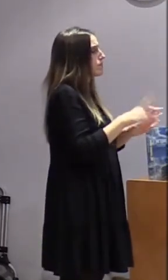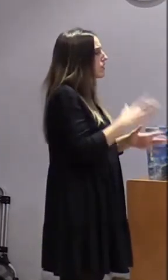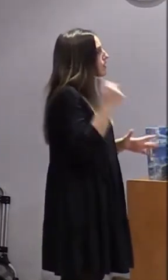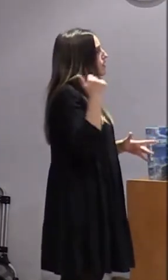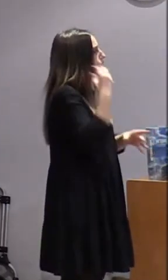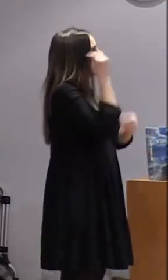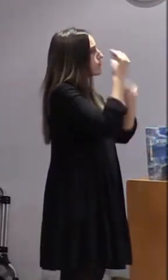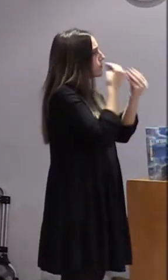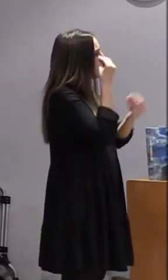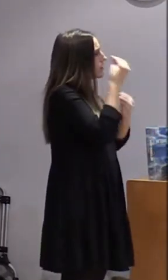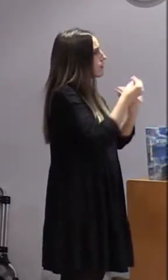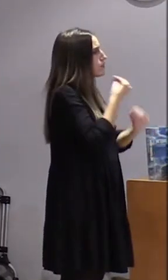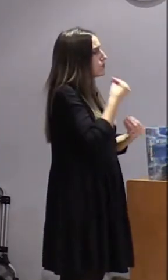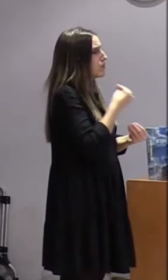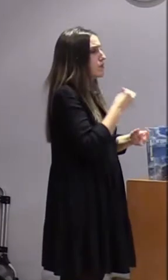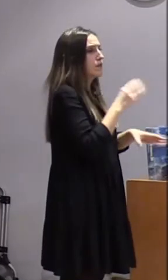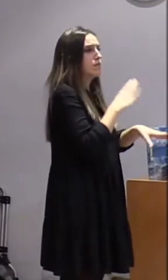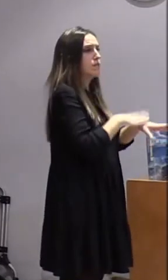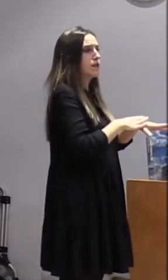pensado